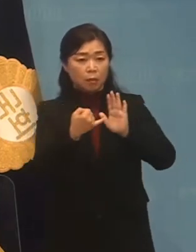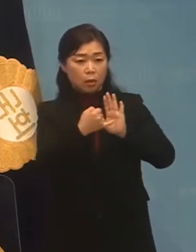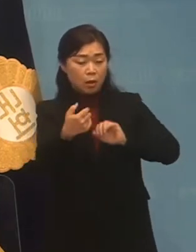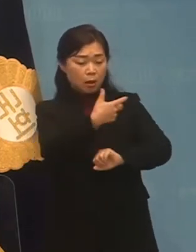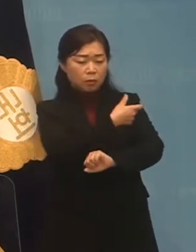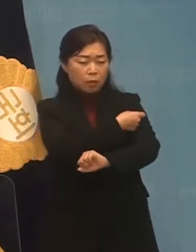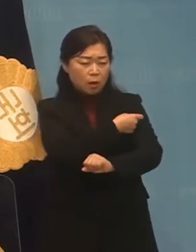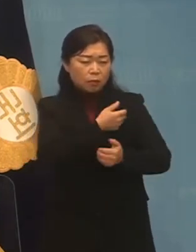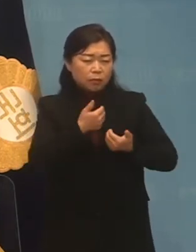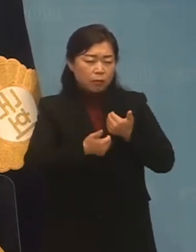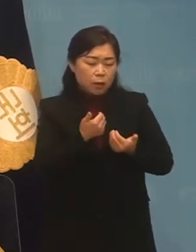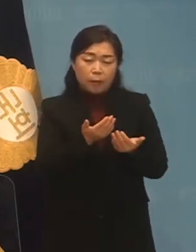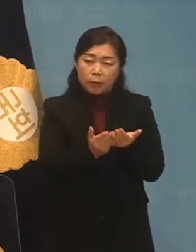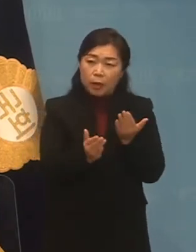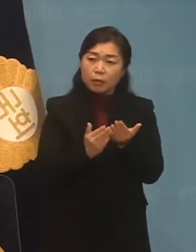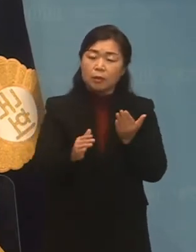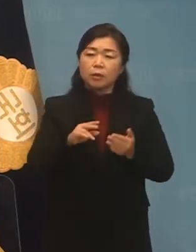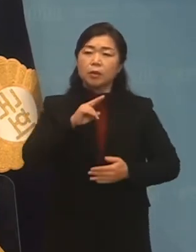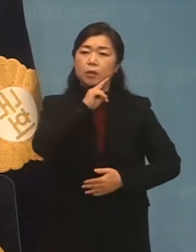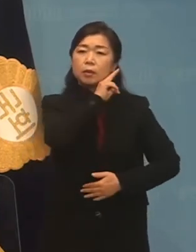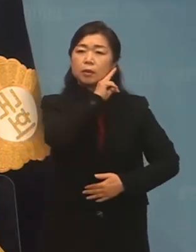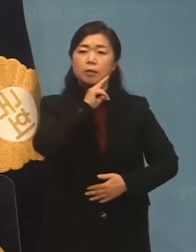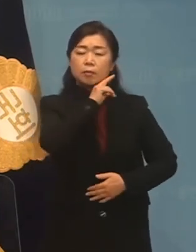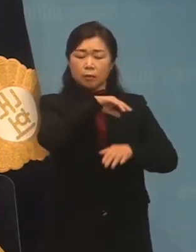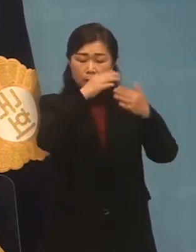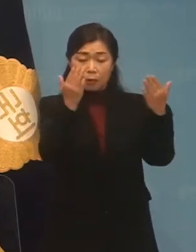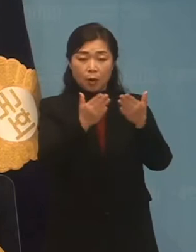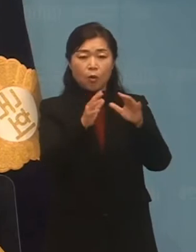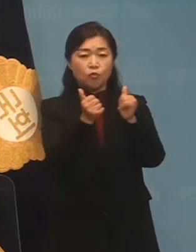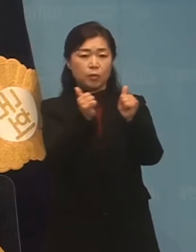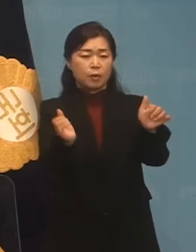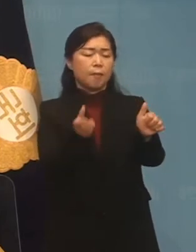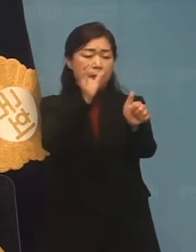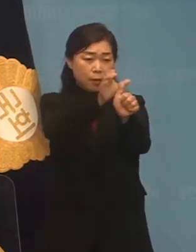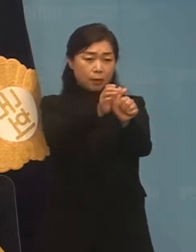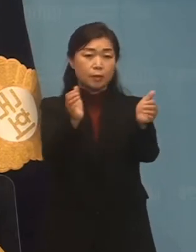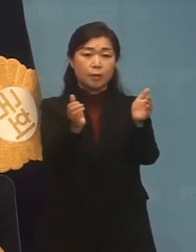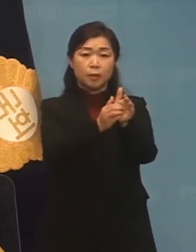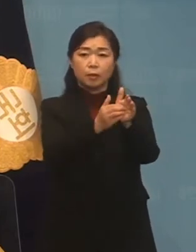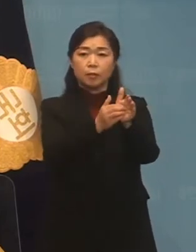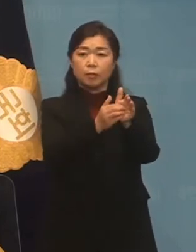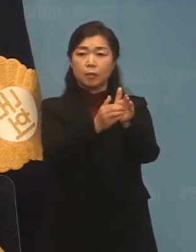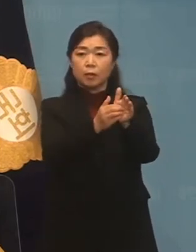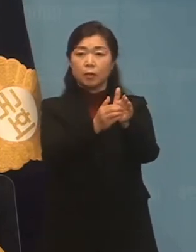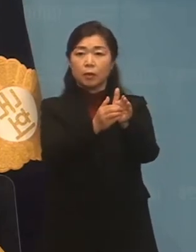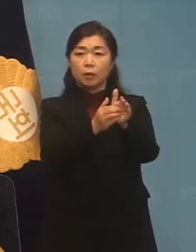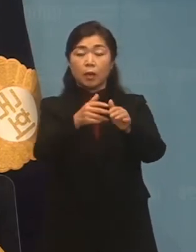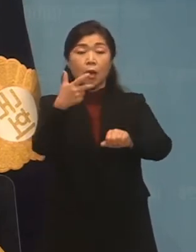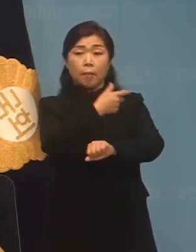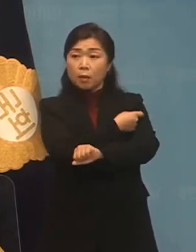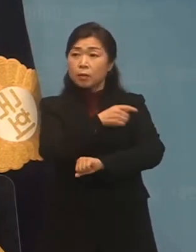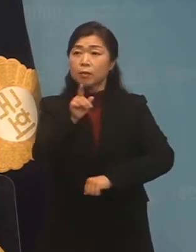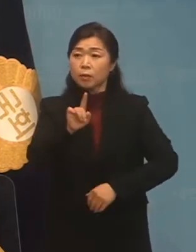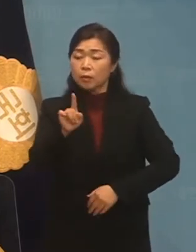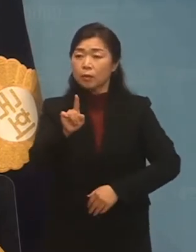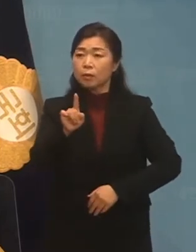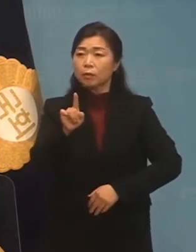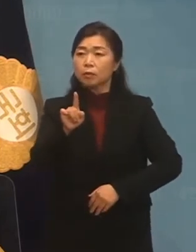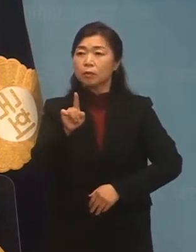부작용으로 의심되는 거의 모든 피해를 국민에게 떠넘겨 왔습니다. 백신 부작용으로